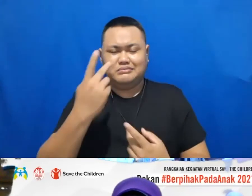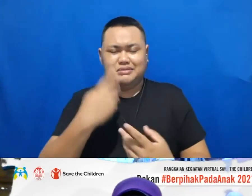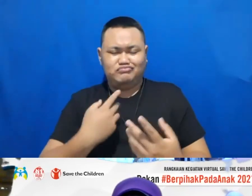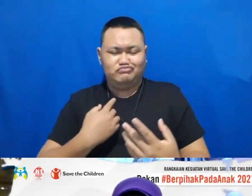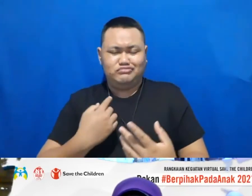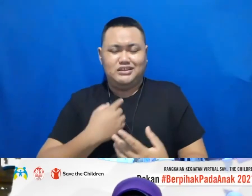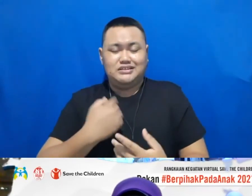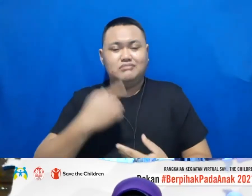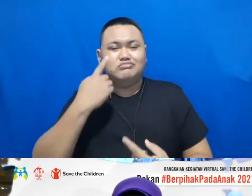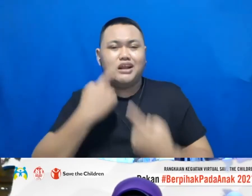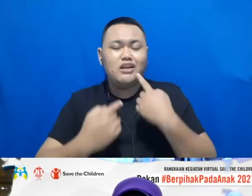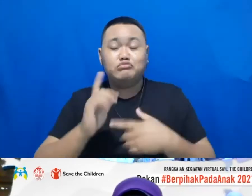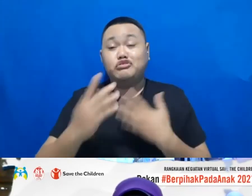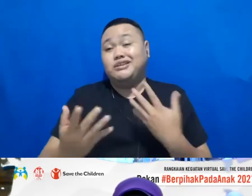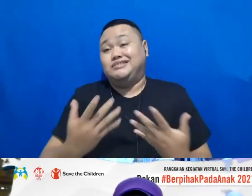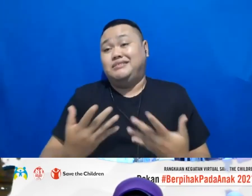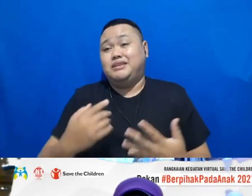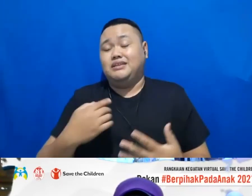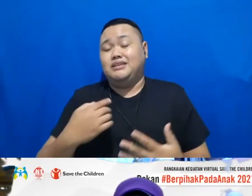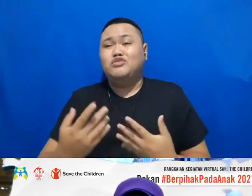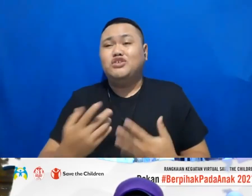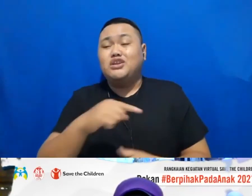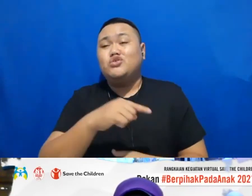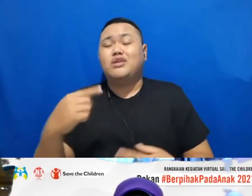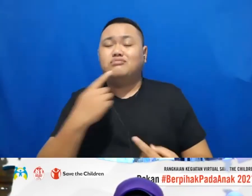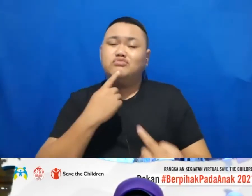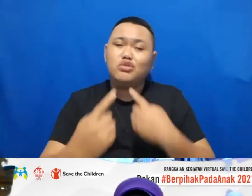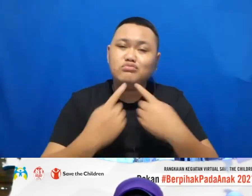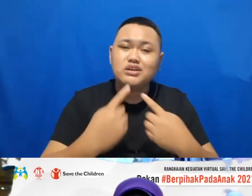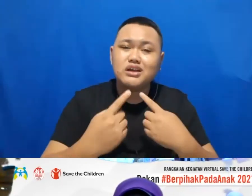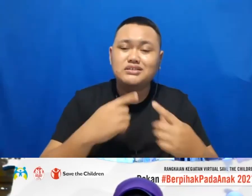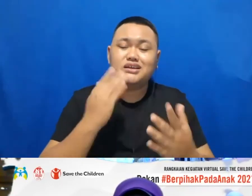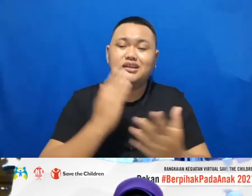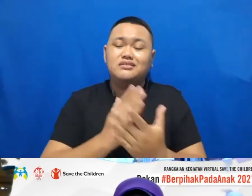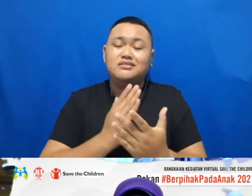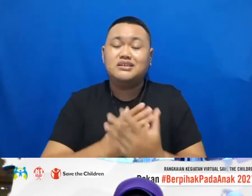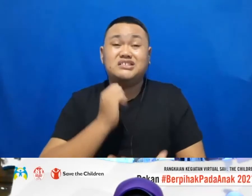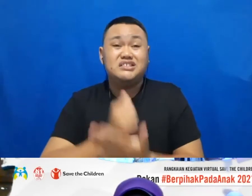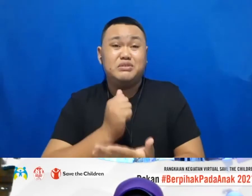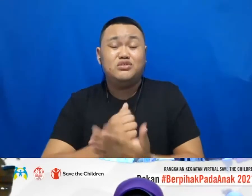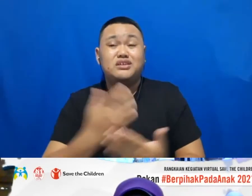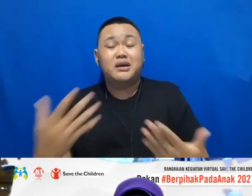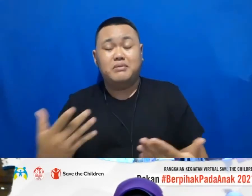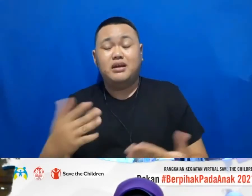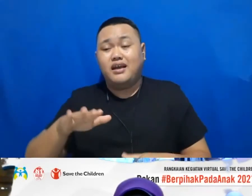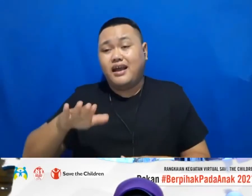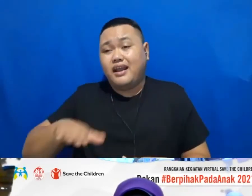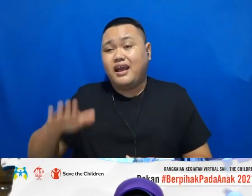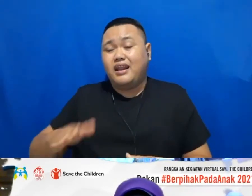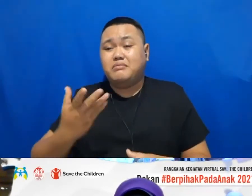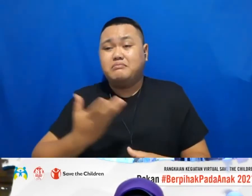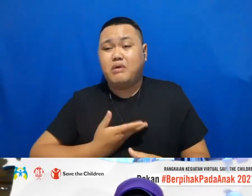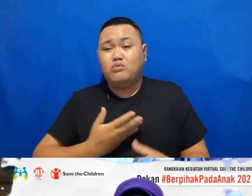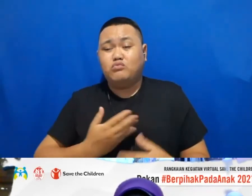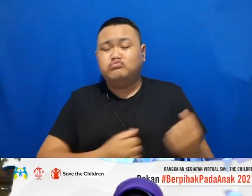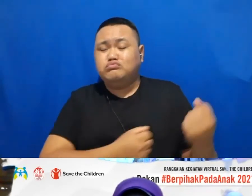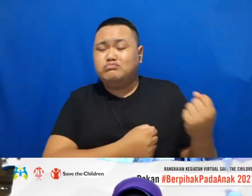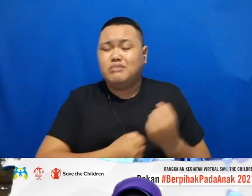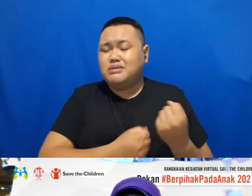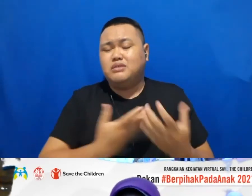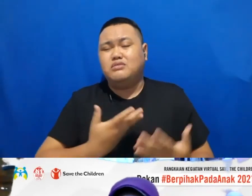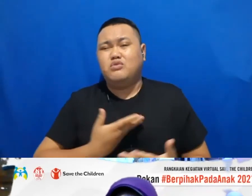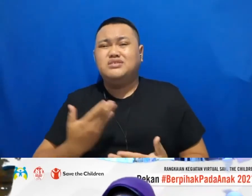Assalamualaikum warahmatullahi wabarakatuh. Waalaikumsalam warahmatullahi wabarakatuh. Terima kasih Ibu Fitri atas penjelasannya. Tadi kata kuncinya dari Pak Tono dan juga